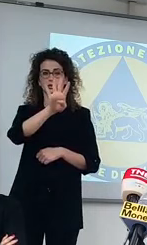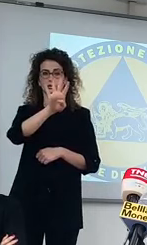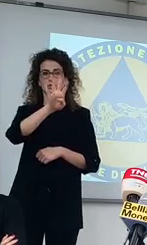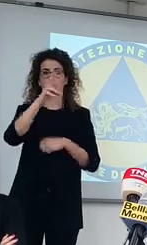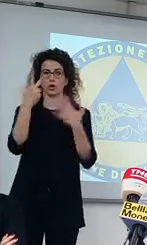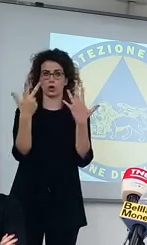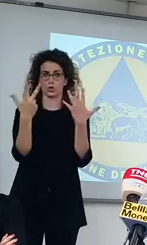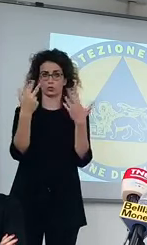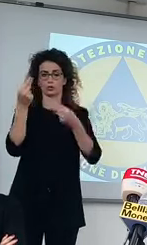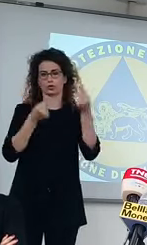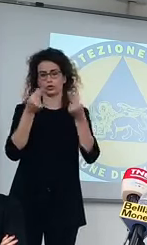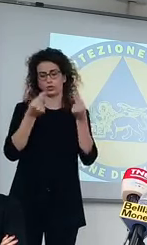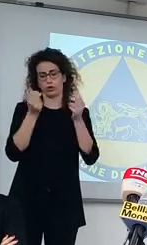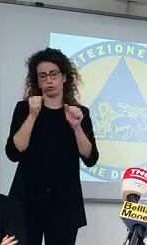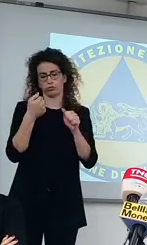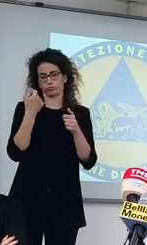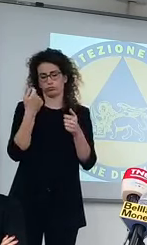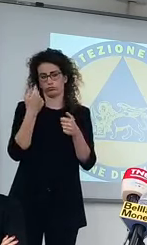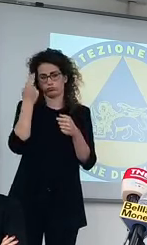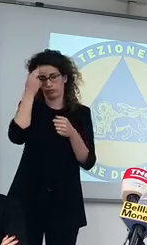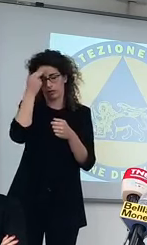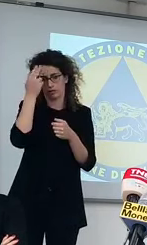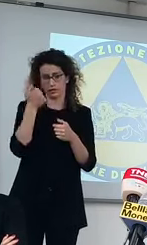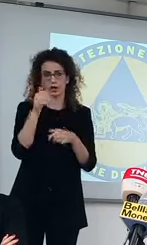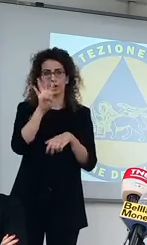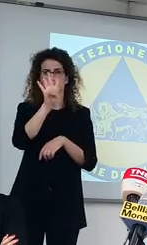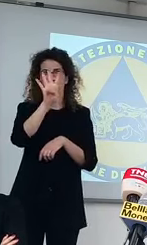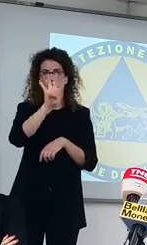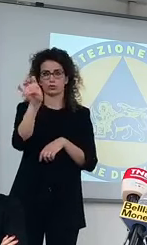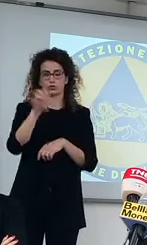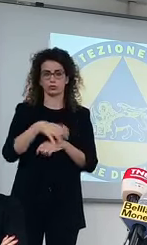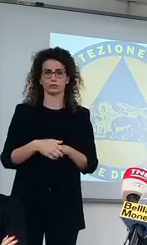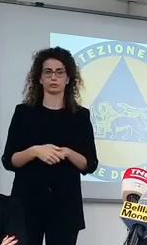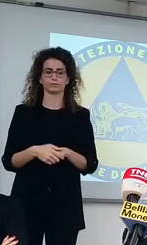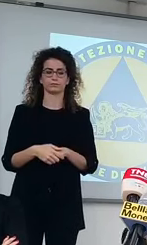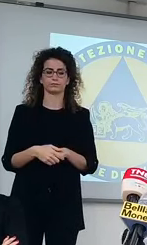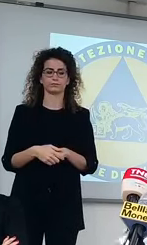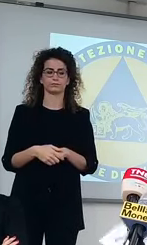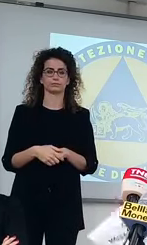il totale, riuscite a farlo al volo, è 400.